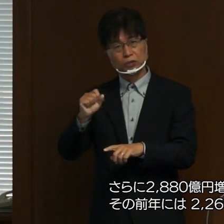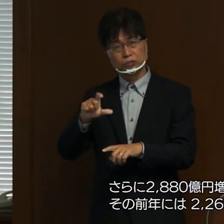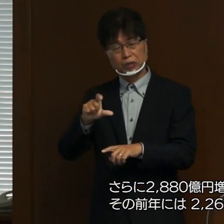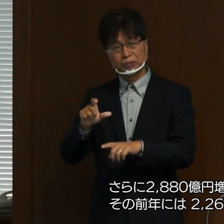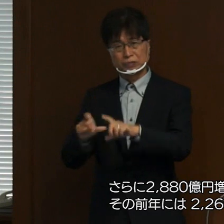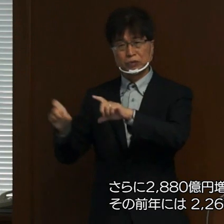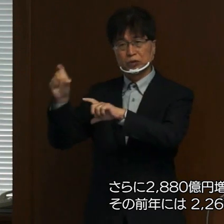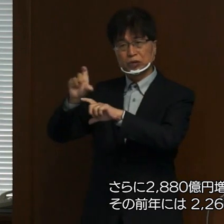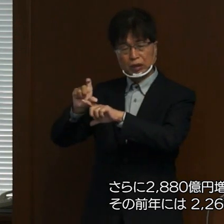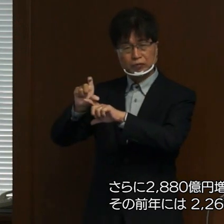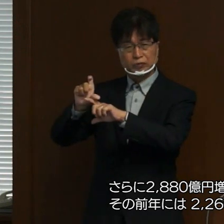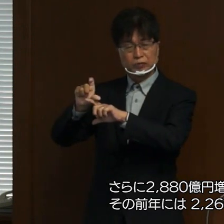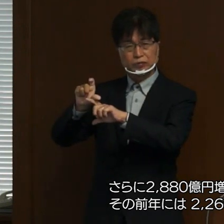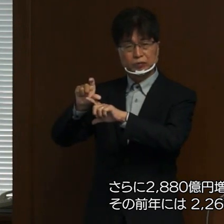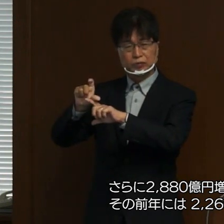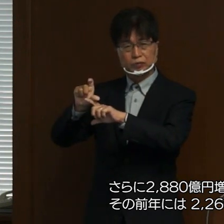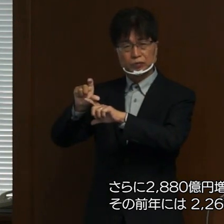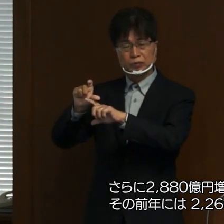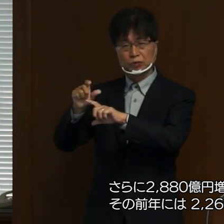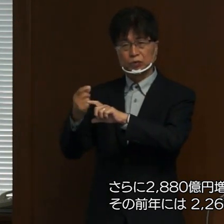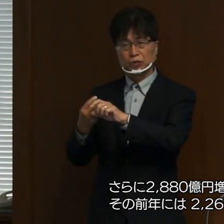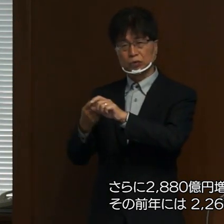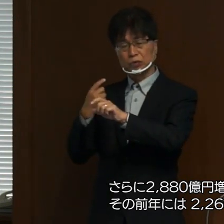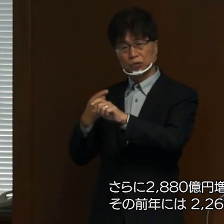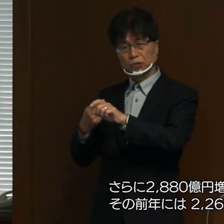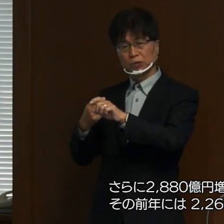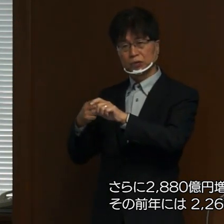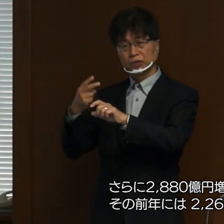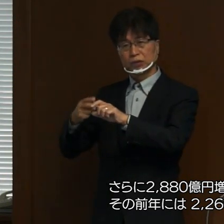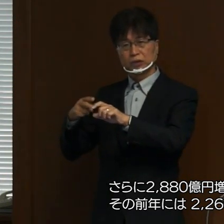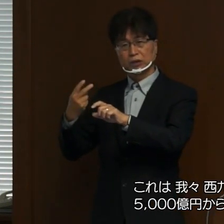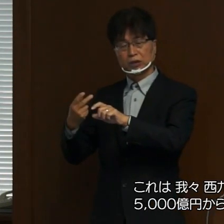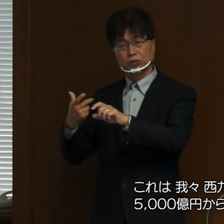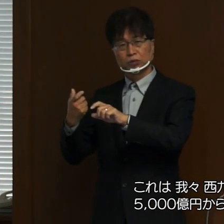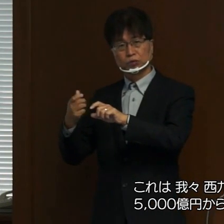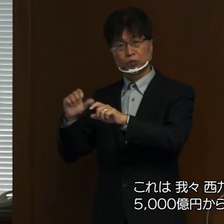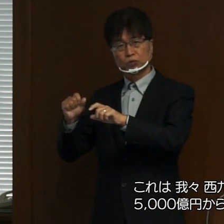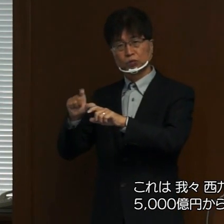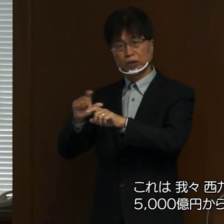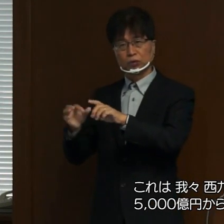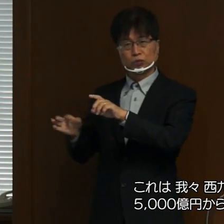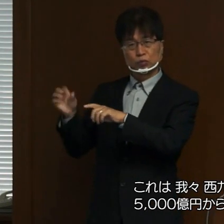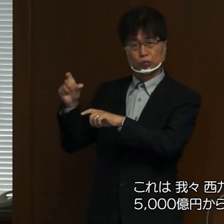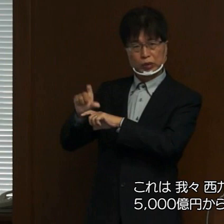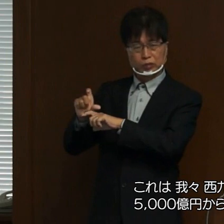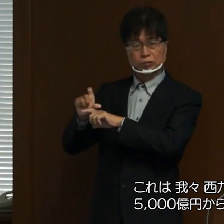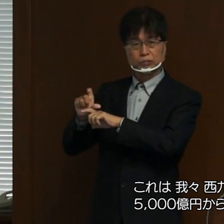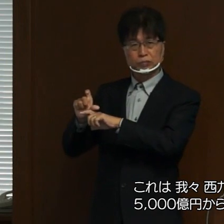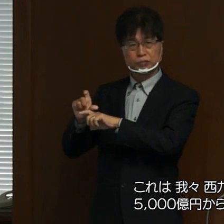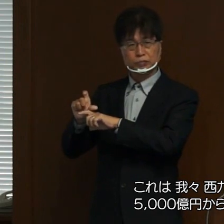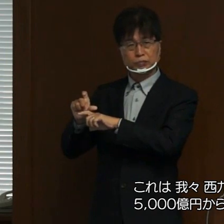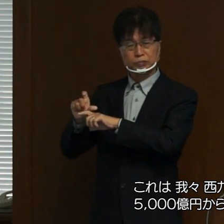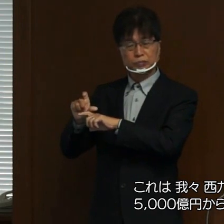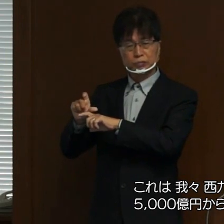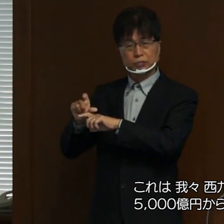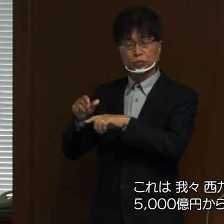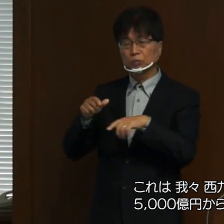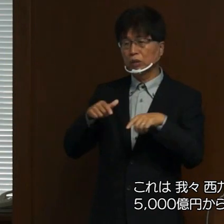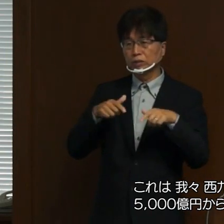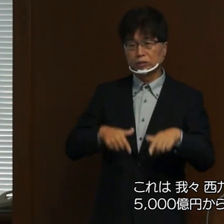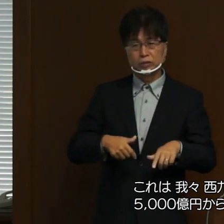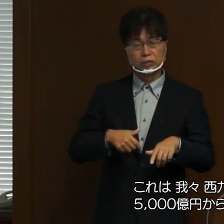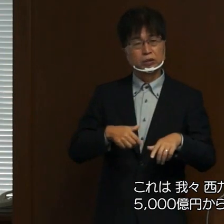ということで、その前年には2260億円増えるという、これは我々、西九州ルート